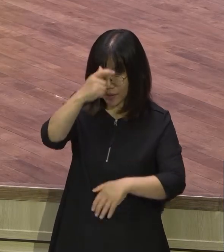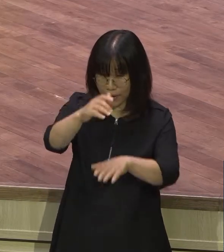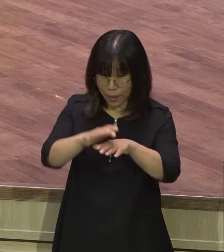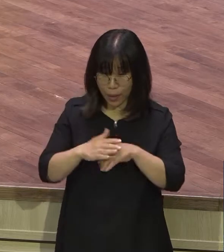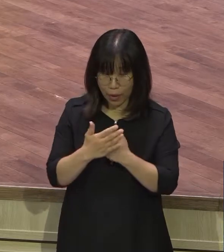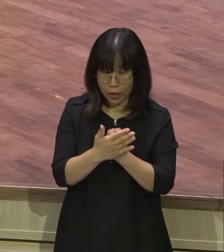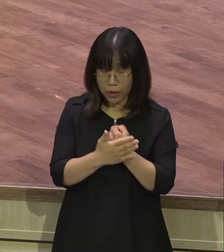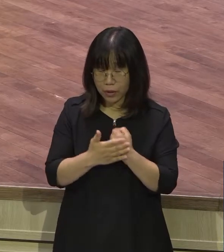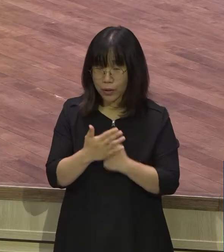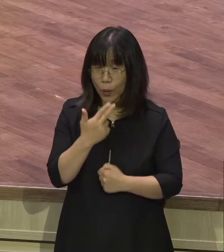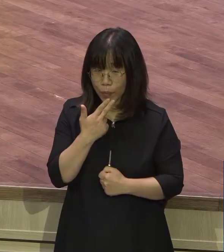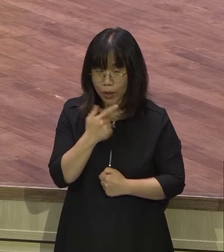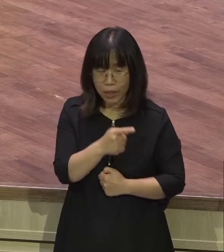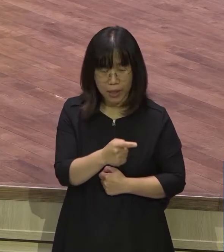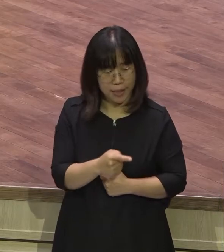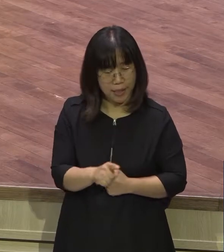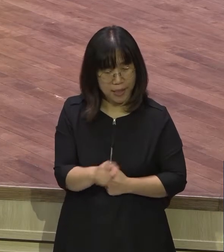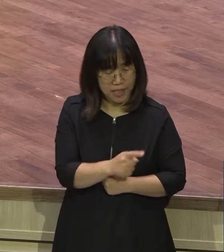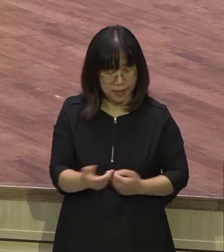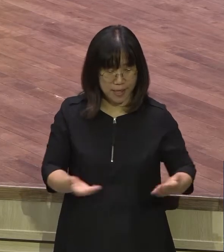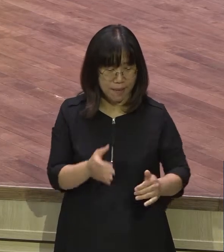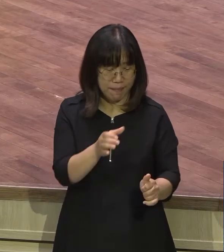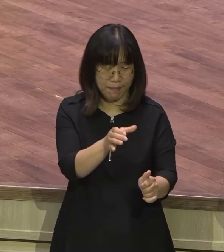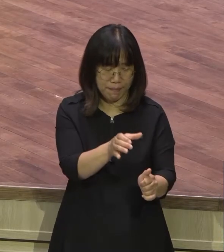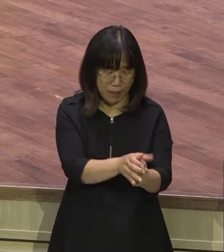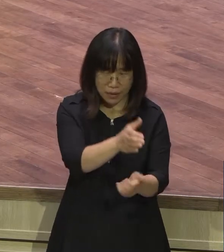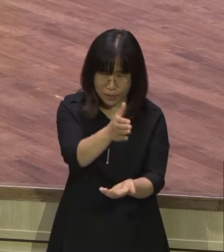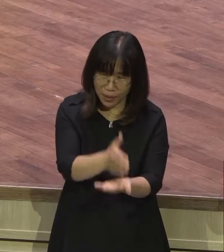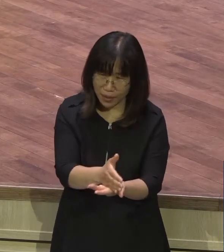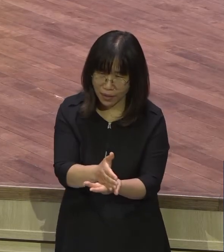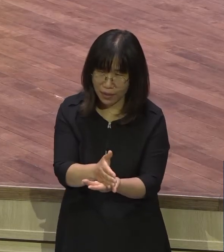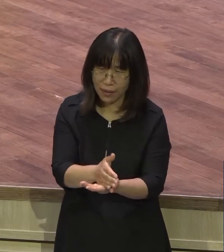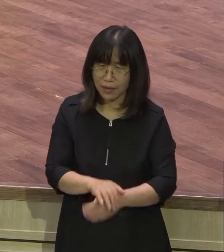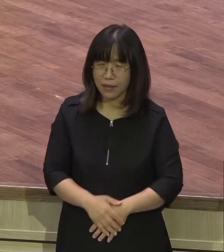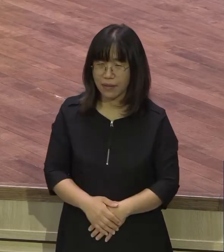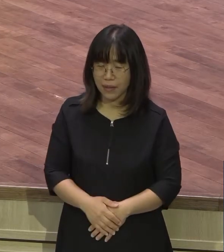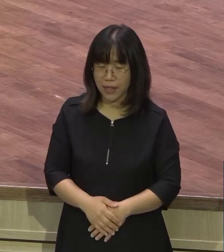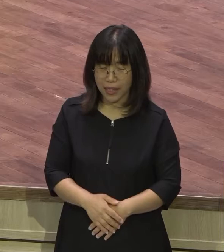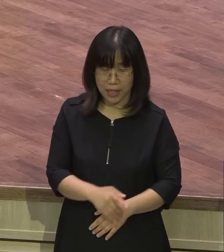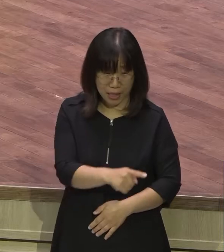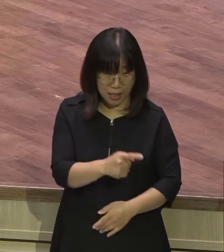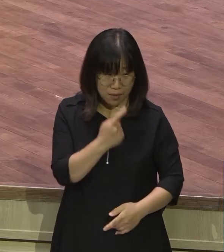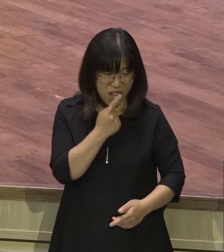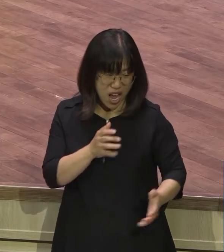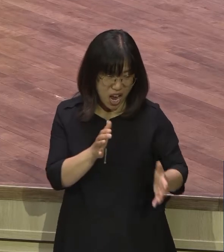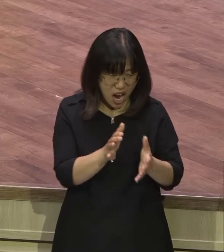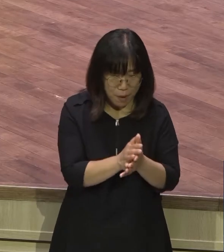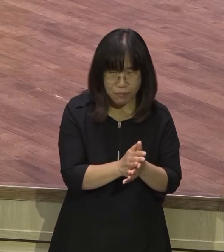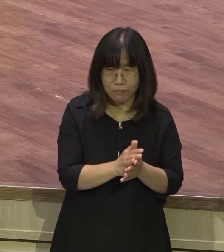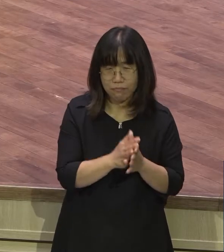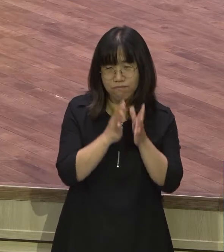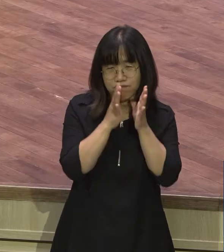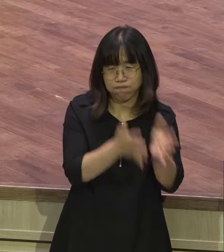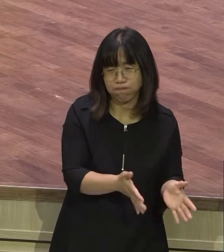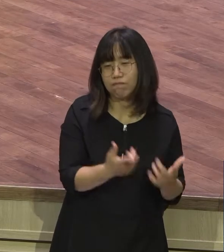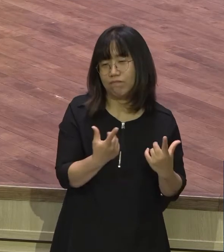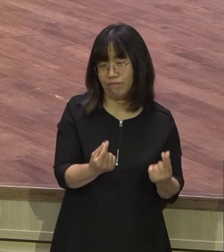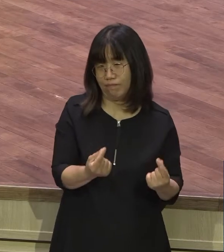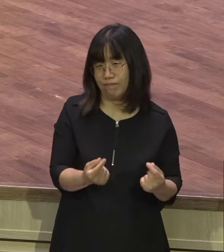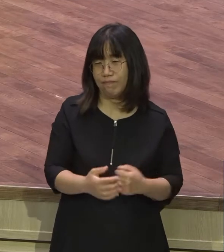받는다. 그 사람은 뭘 주면 안 돼요. 큰일 납니다. 같이 다 망한단 말이에요. 그러니까 인도를 못